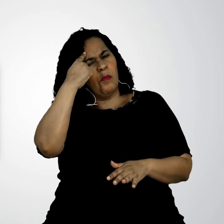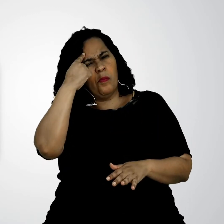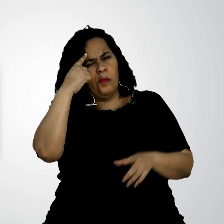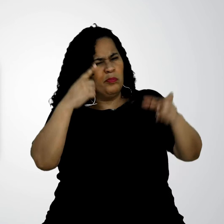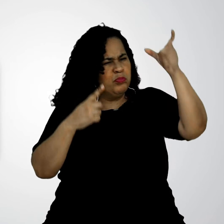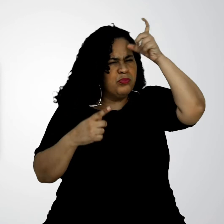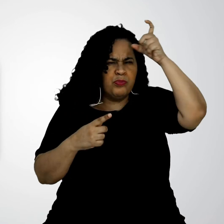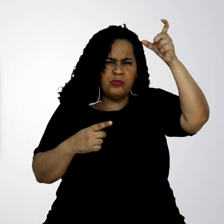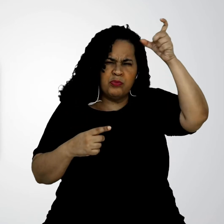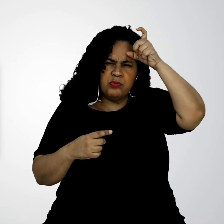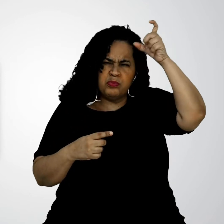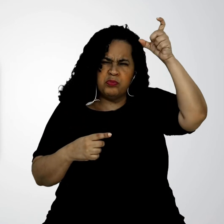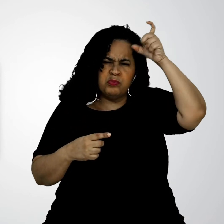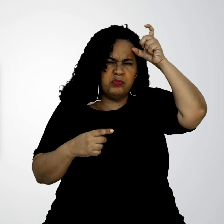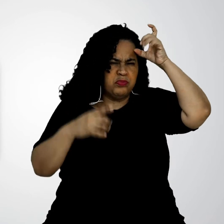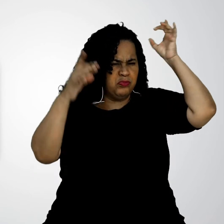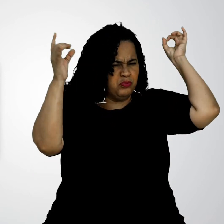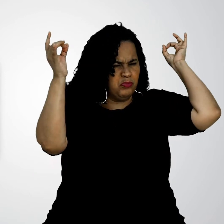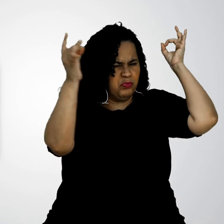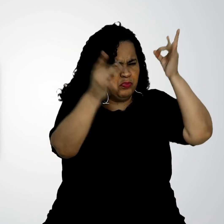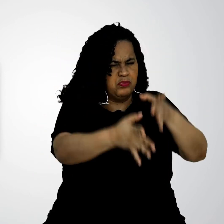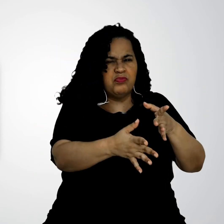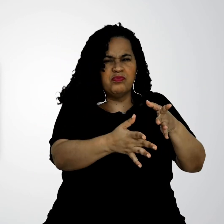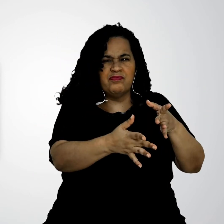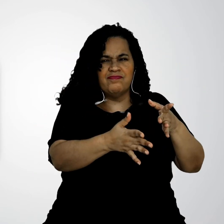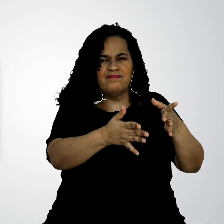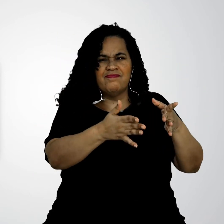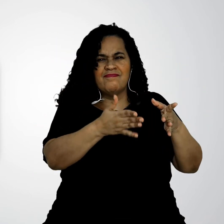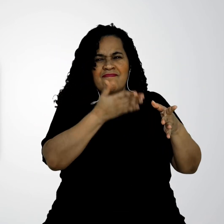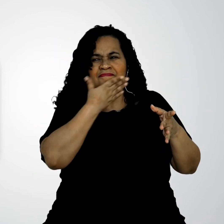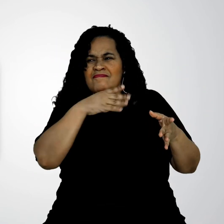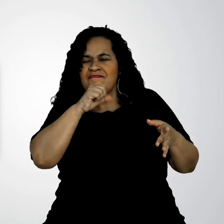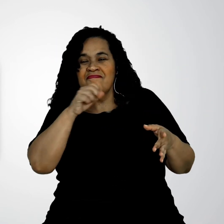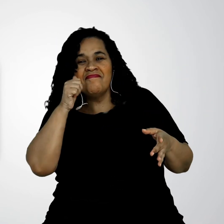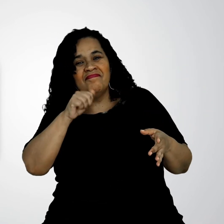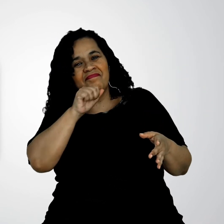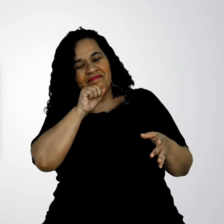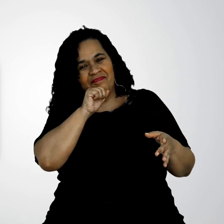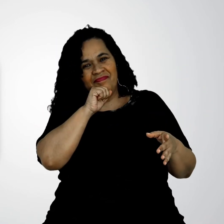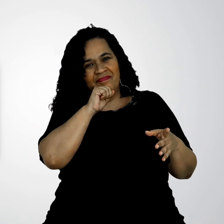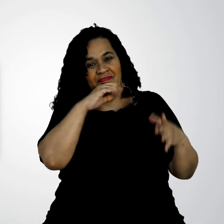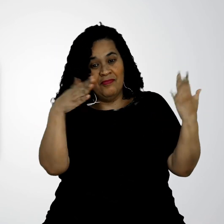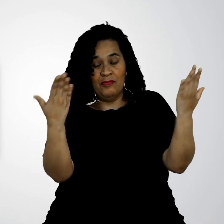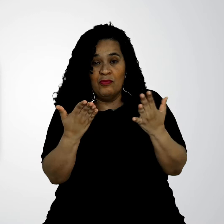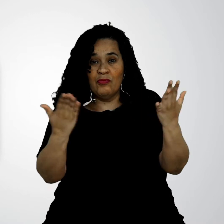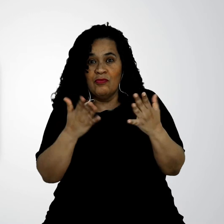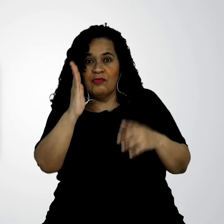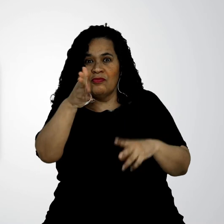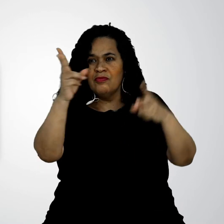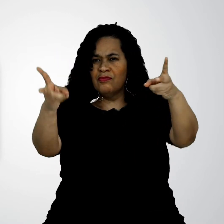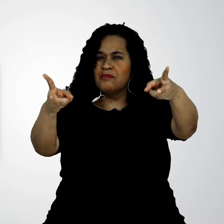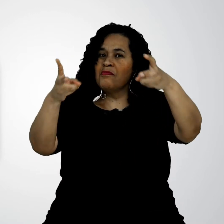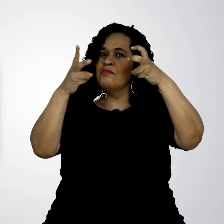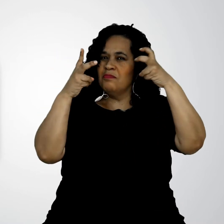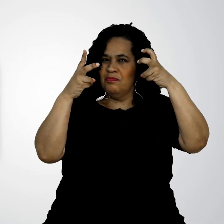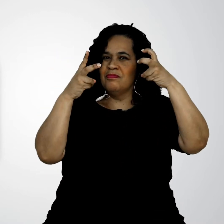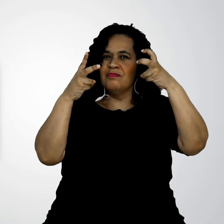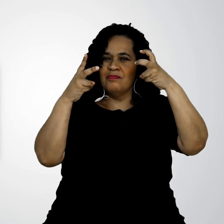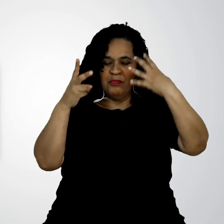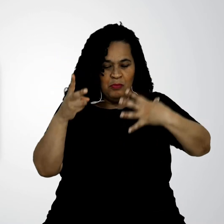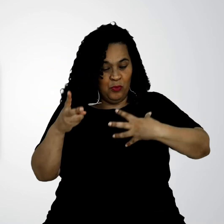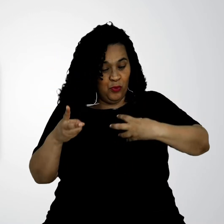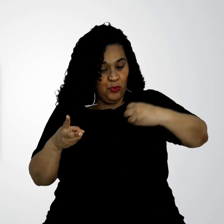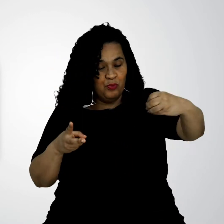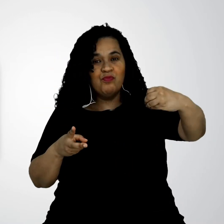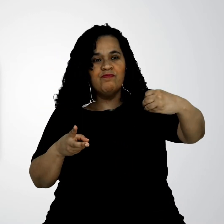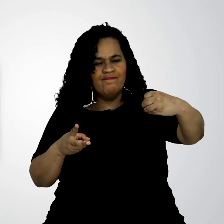ele abandonou tentar os pais e mães, né? Porque agora ele já percebeu que os pais e mães deixaram os filhos soltos, então ele vai